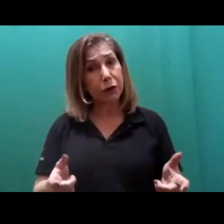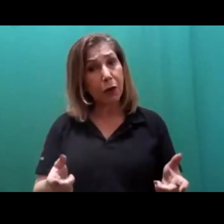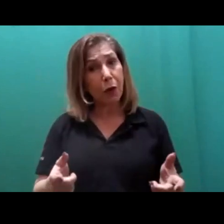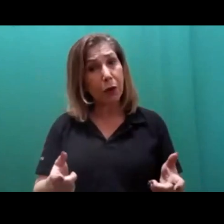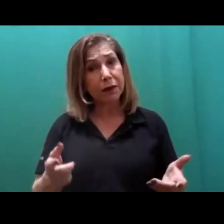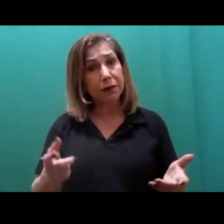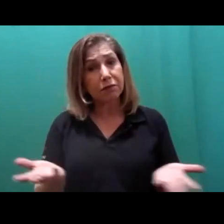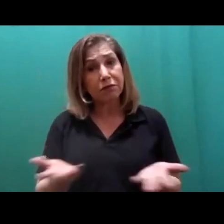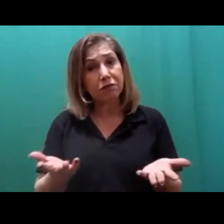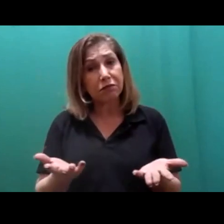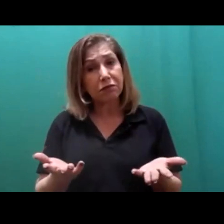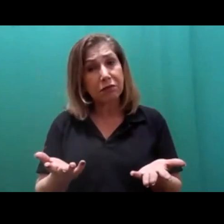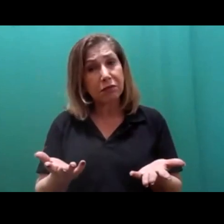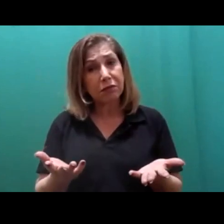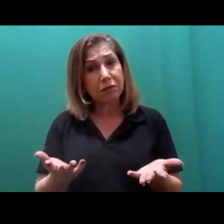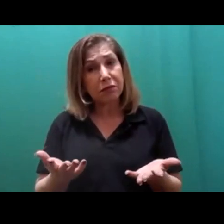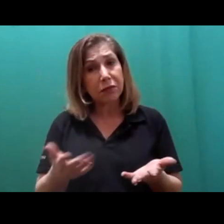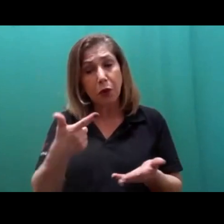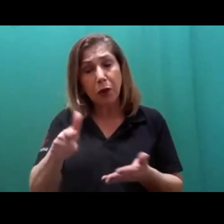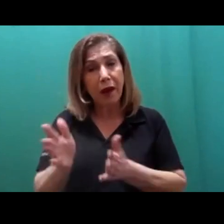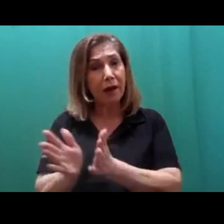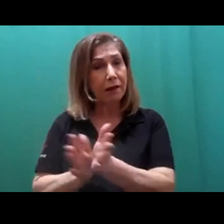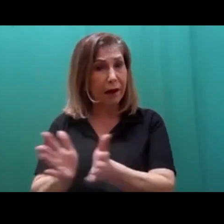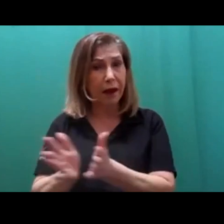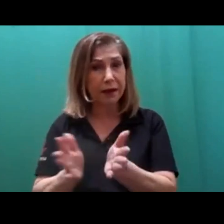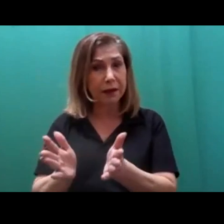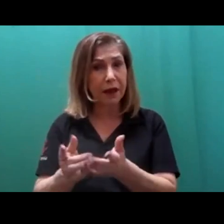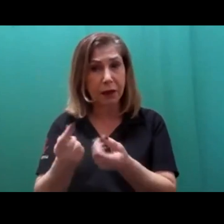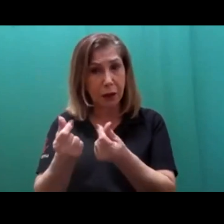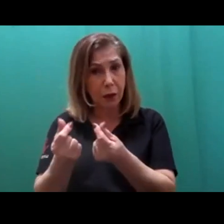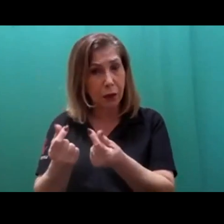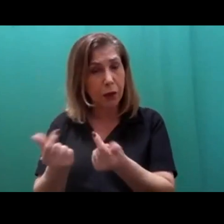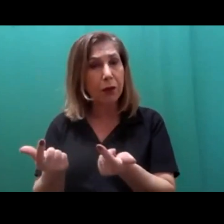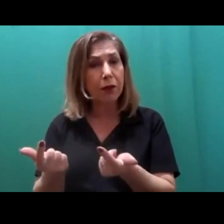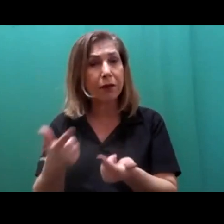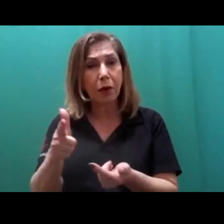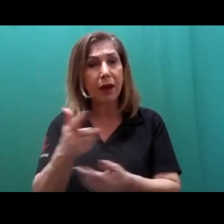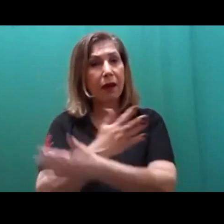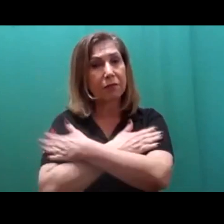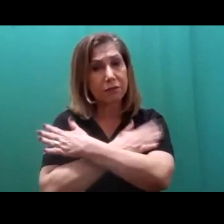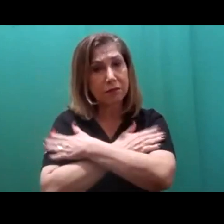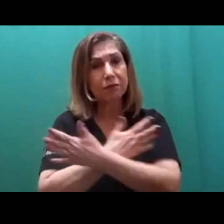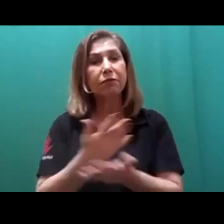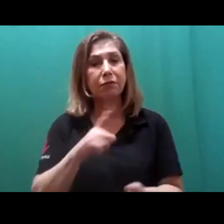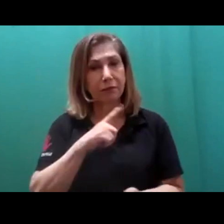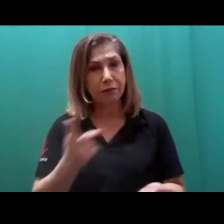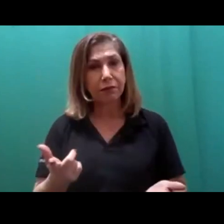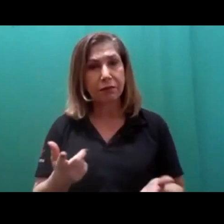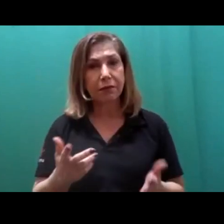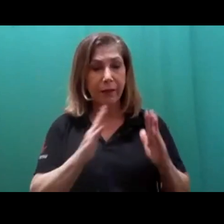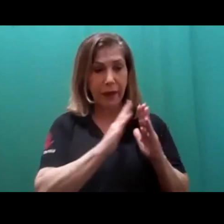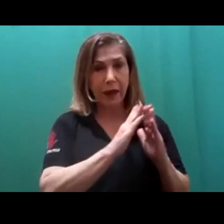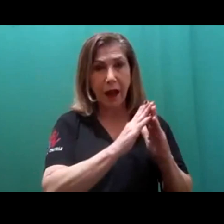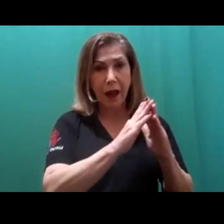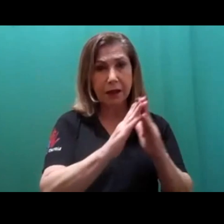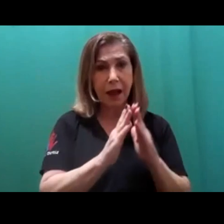situação de menos acesso a ganhos econômicos, estão numa situação de desemprego ou subemprego, que moram nas regiões